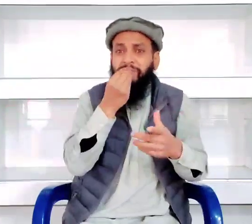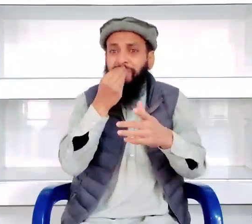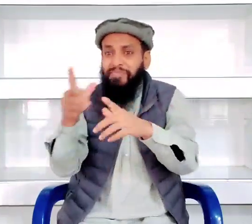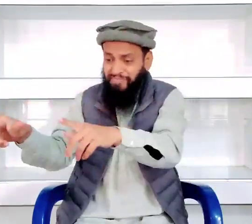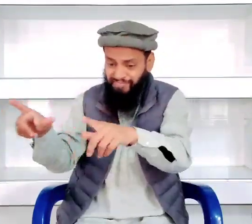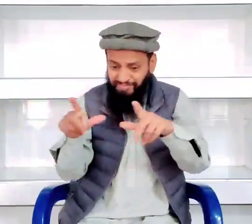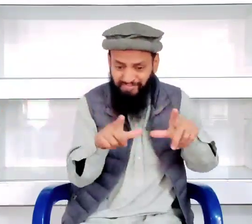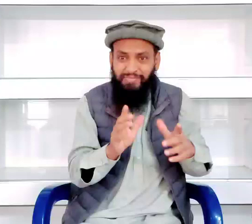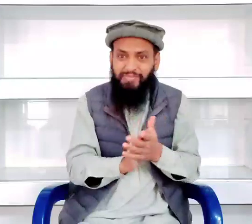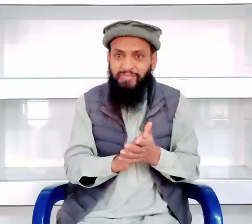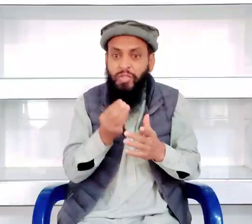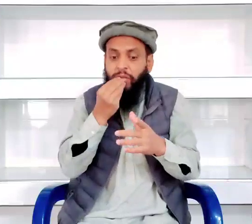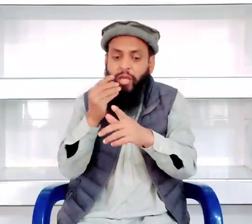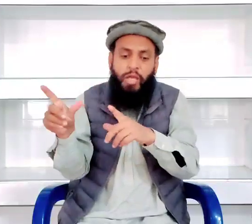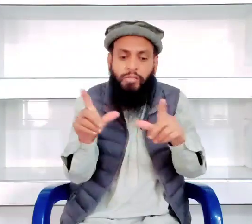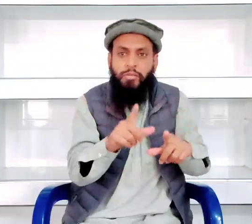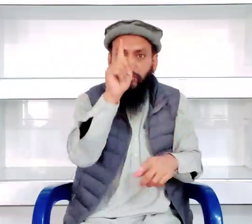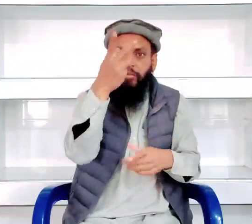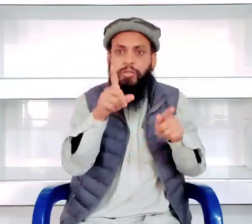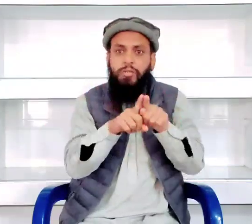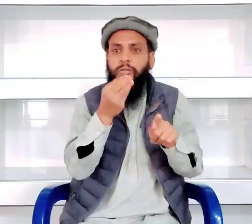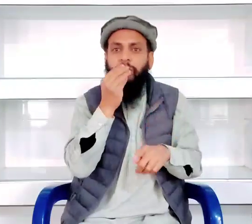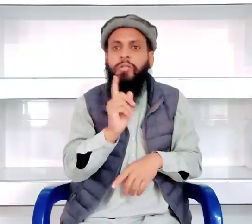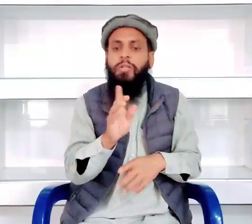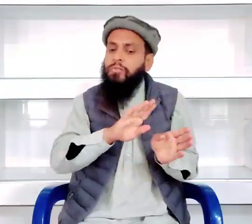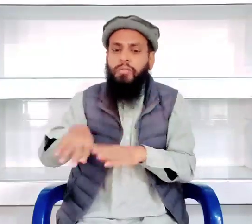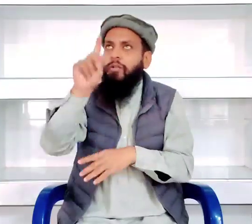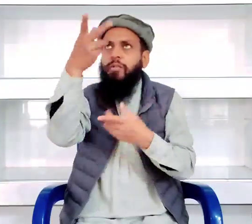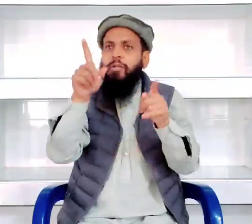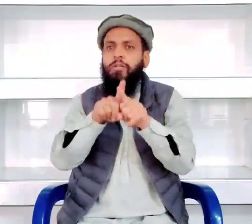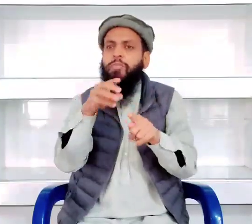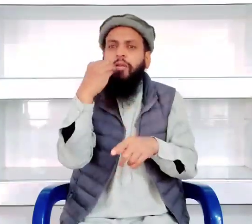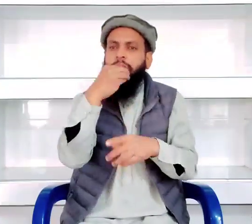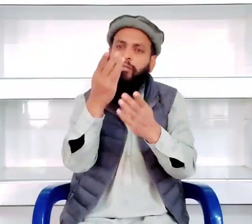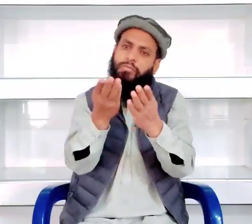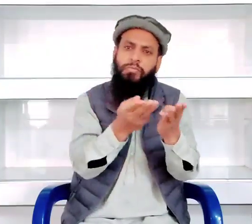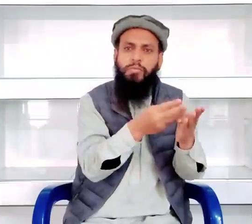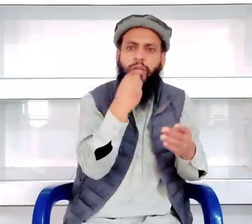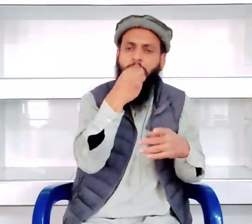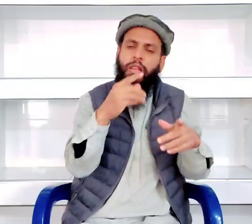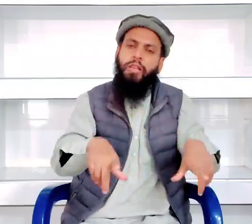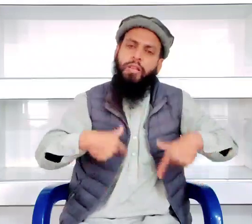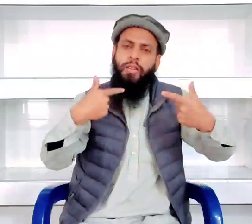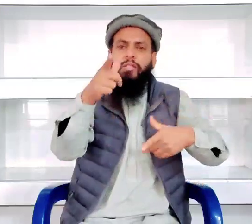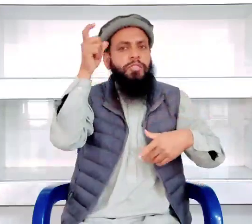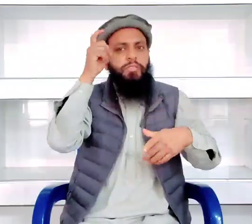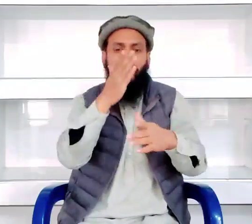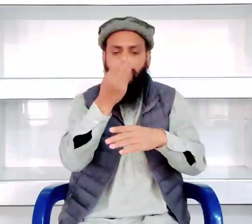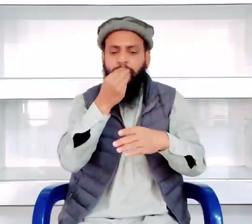ہے حضرت جابر رضی اللہ تعالی عنہ اس حدیث دے راوی نے صحیح مسلم کی 1514 نمبر